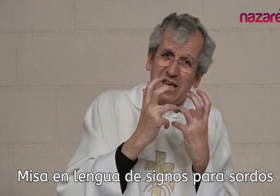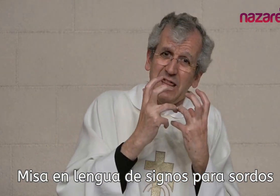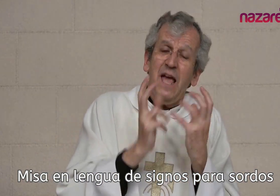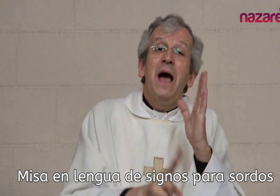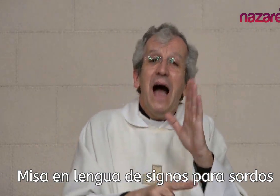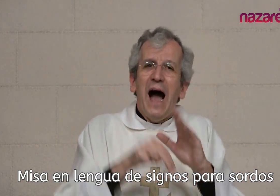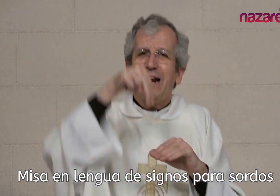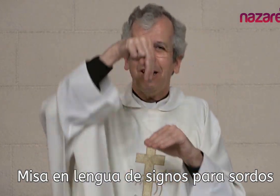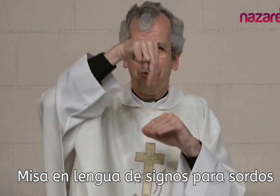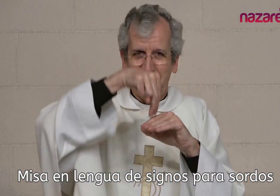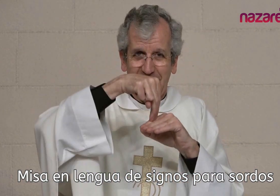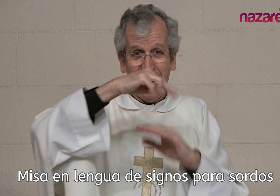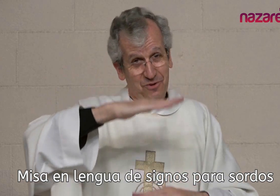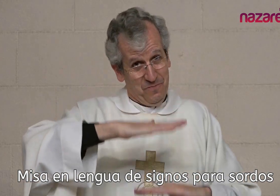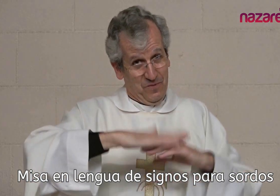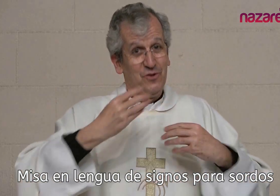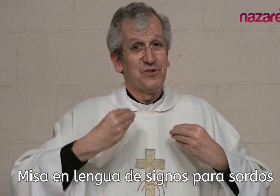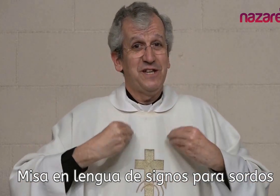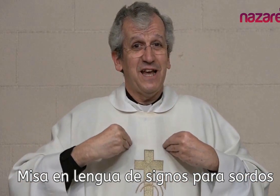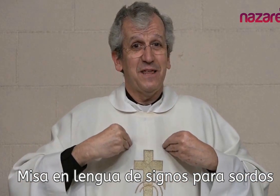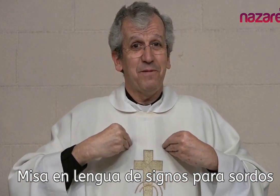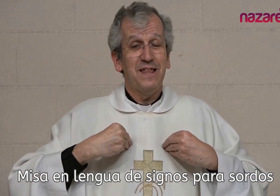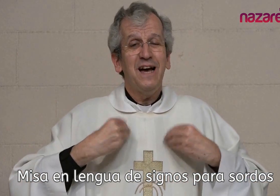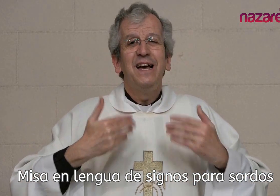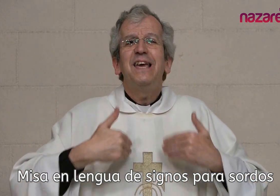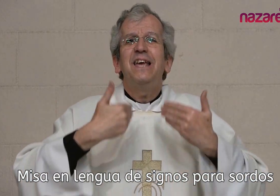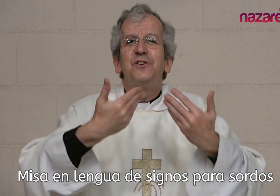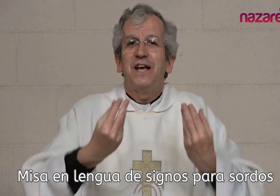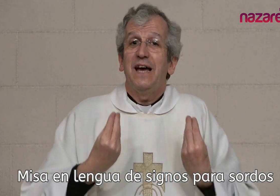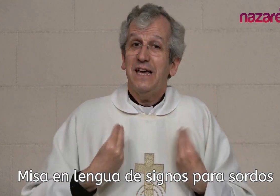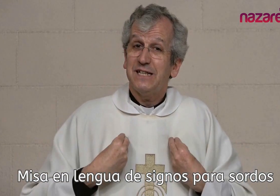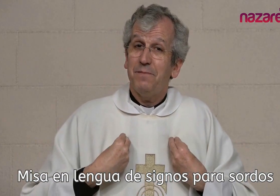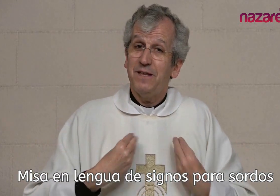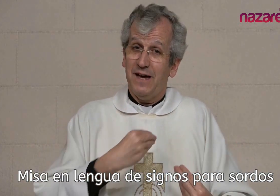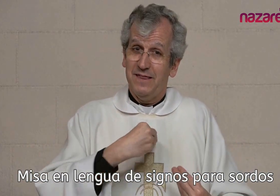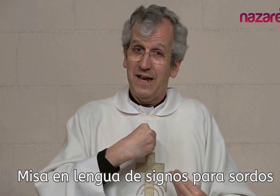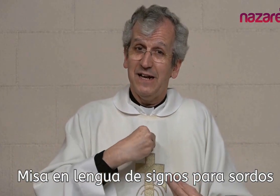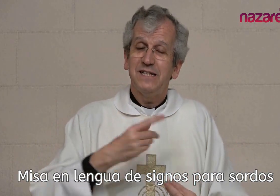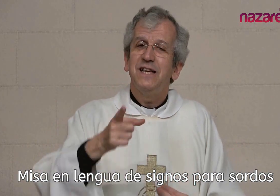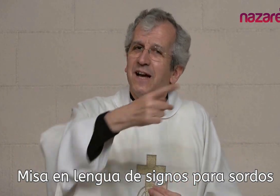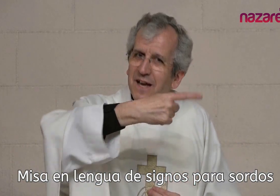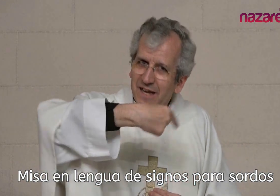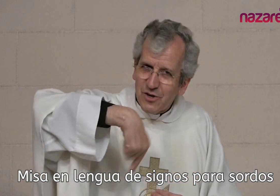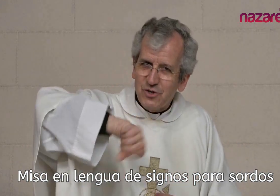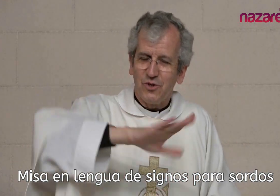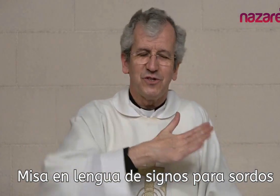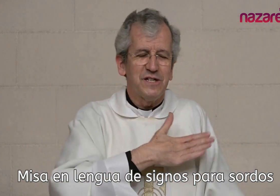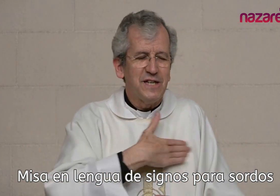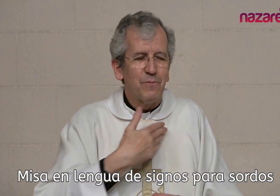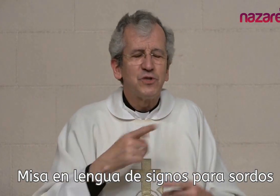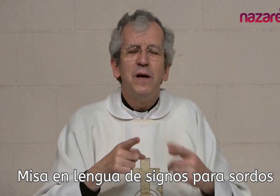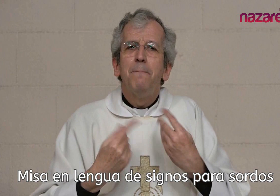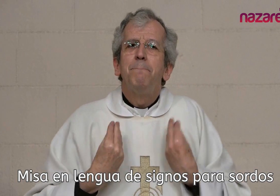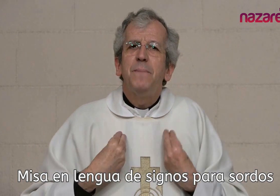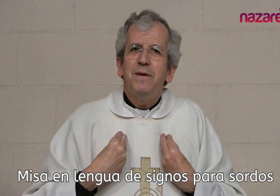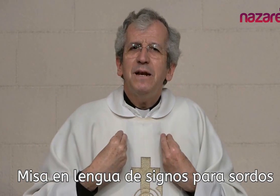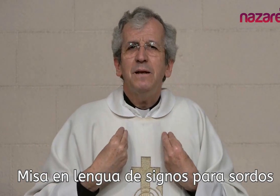entristece, ha resucitado, nos llena de vida y nos da esa vida de iglesia que nosotros deseamos